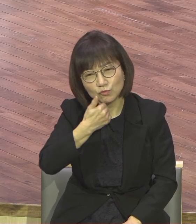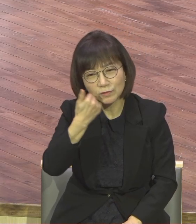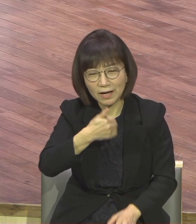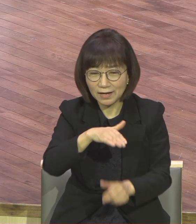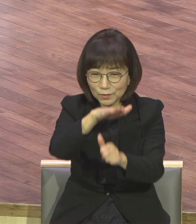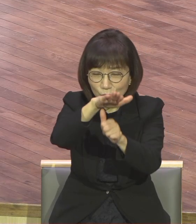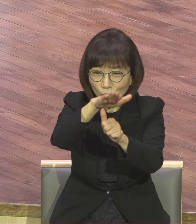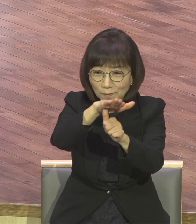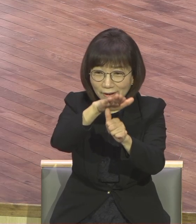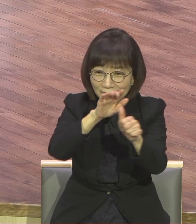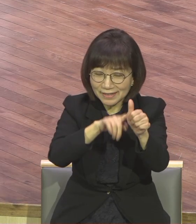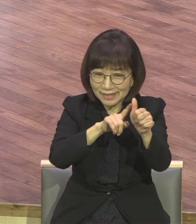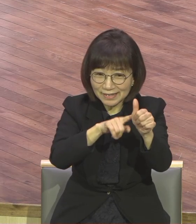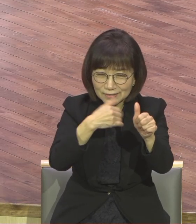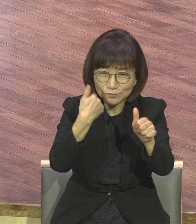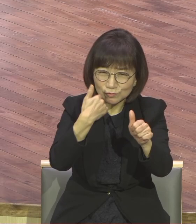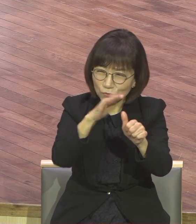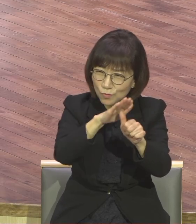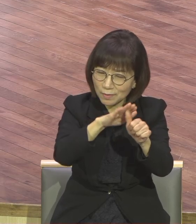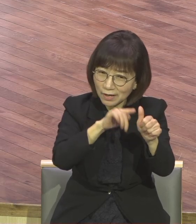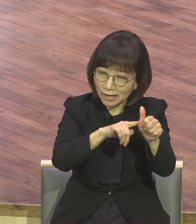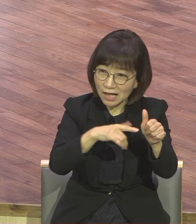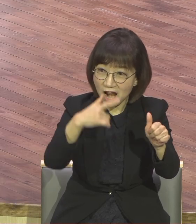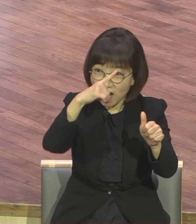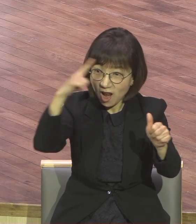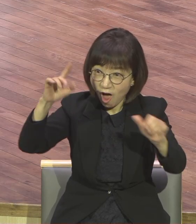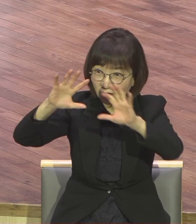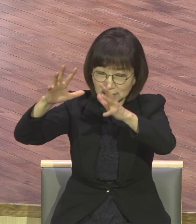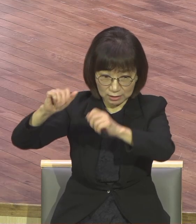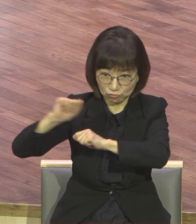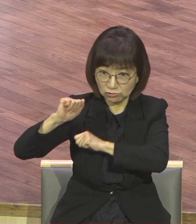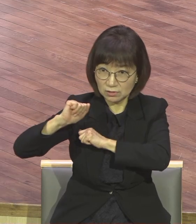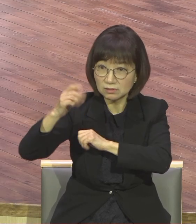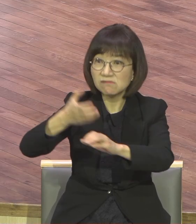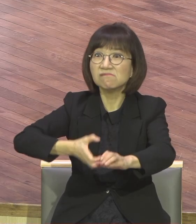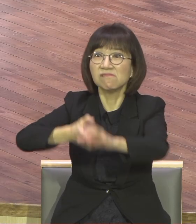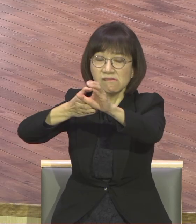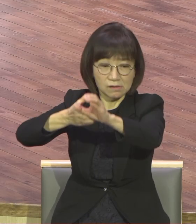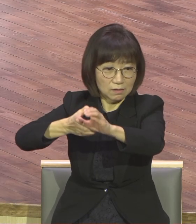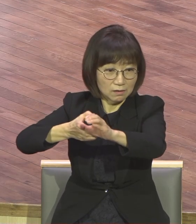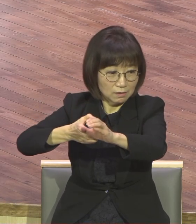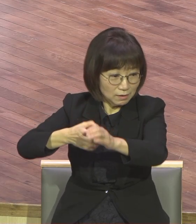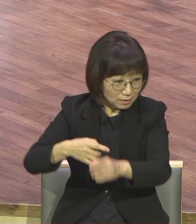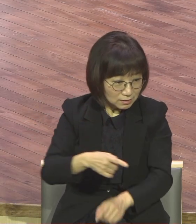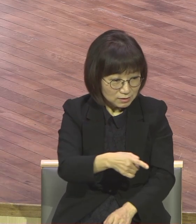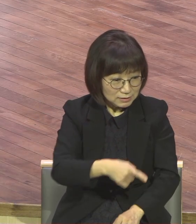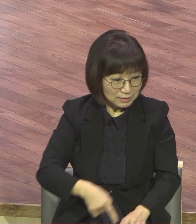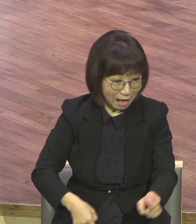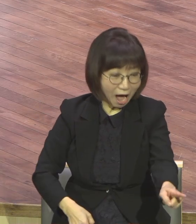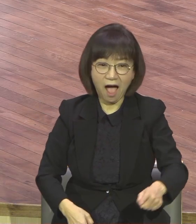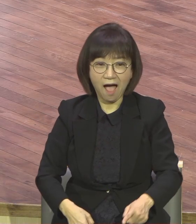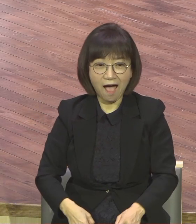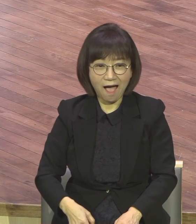꼬마가 그 러시아 군인하고 돼야 되는 거 그 나와 그 준비했어요.